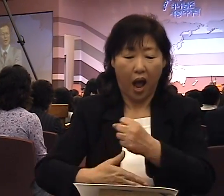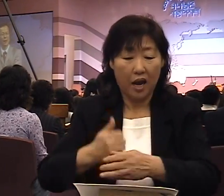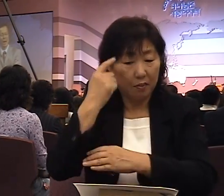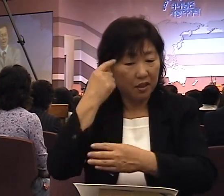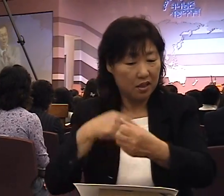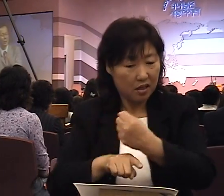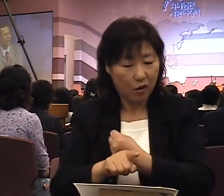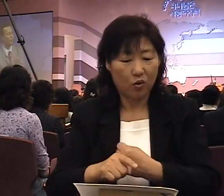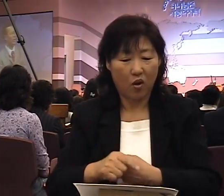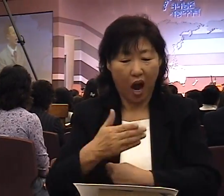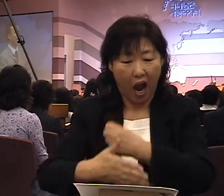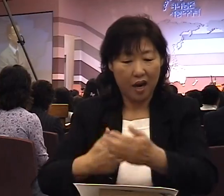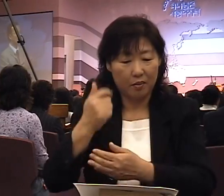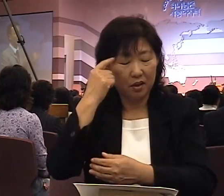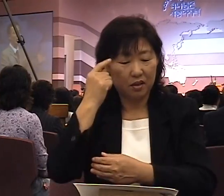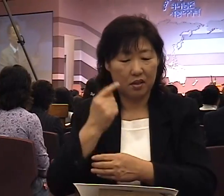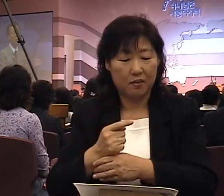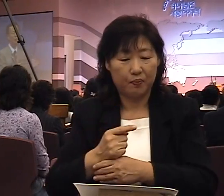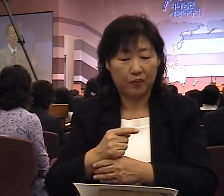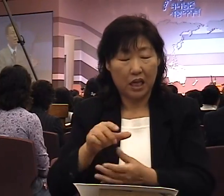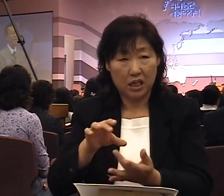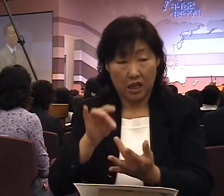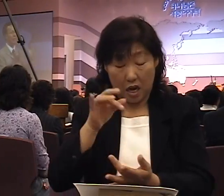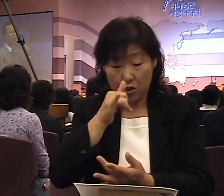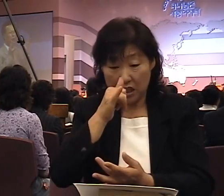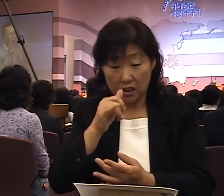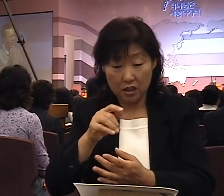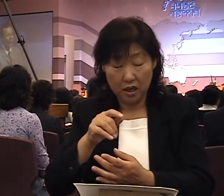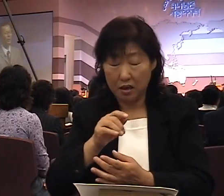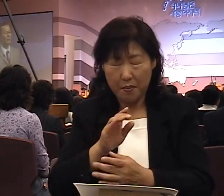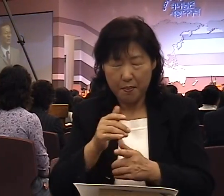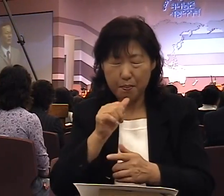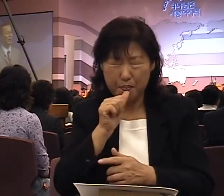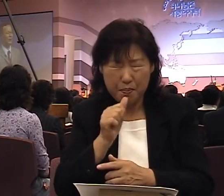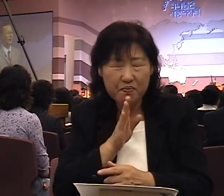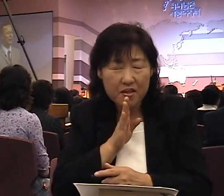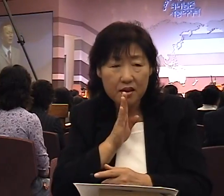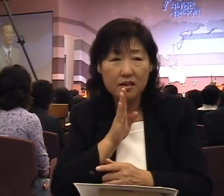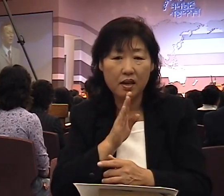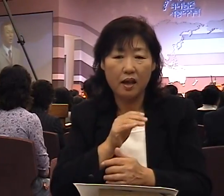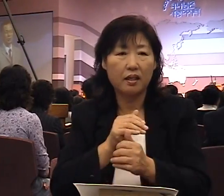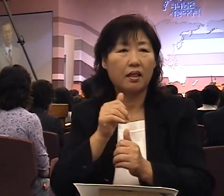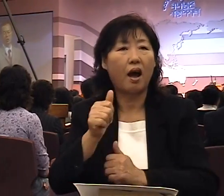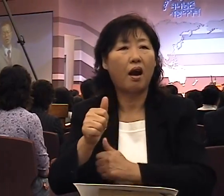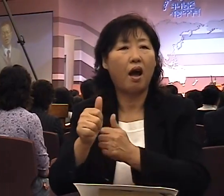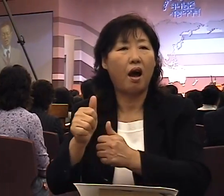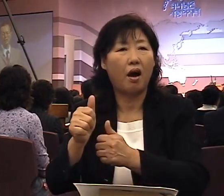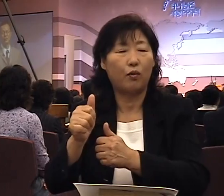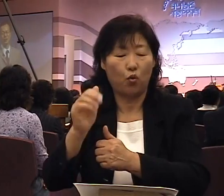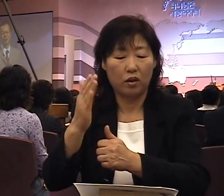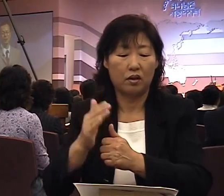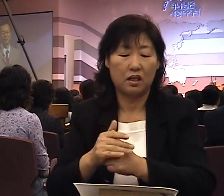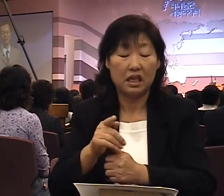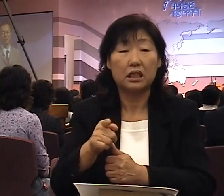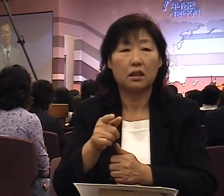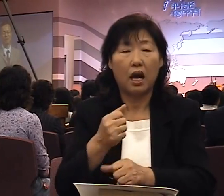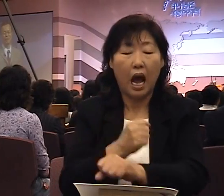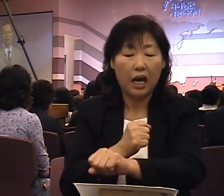그랬어요. 하나님의 뜻을 우리가 선택할 수 있는 게 아니라 반드시 따라야 되는데, 이것을 하기